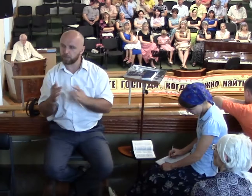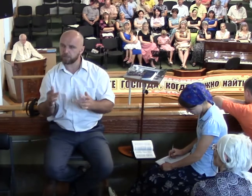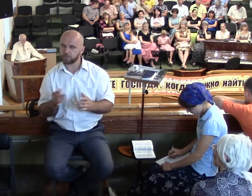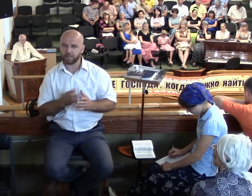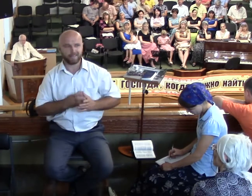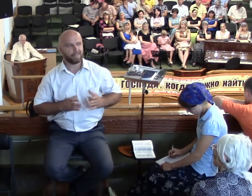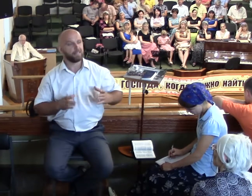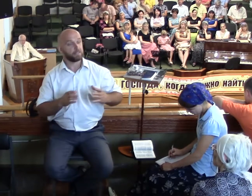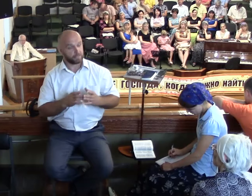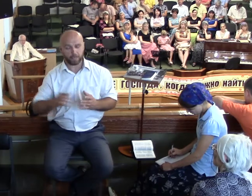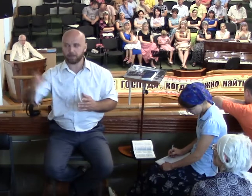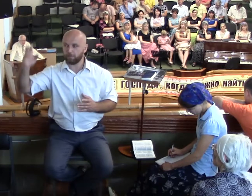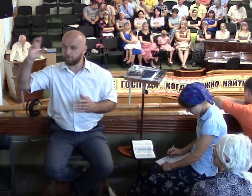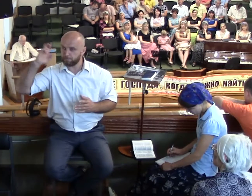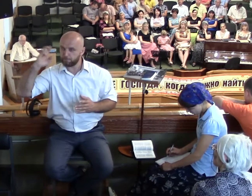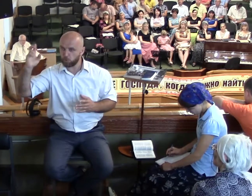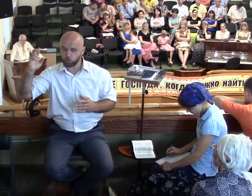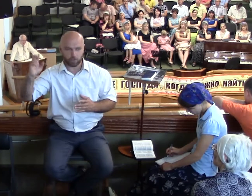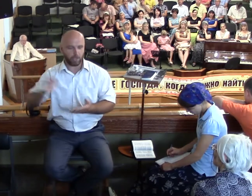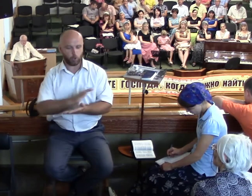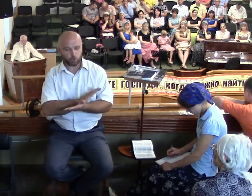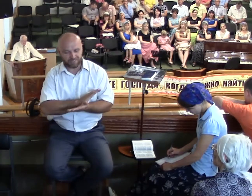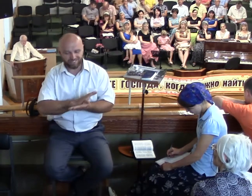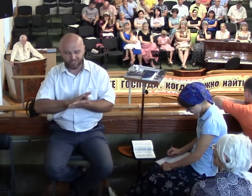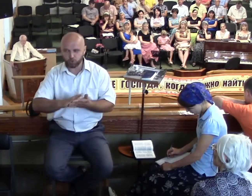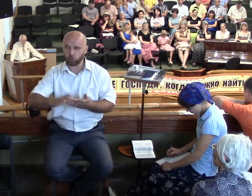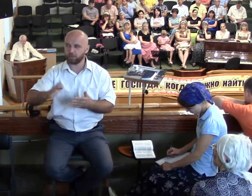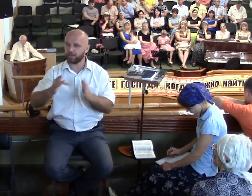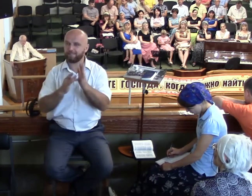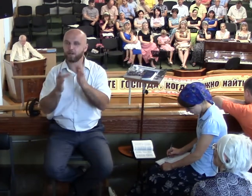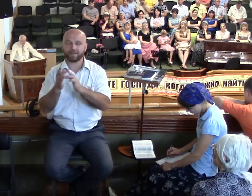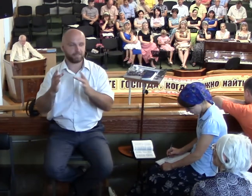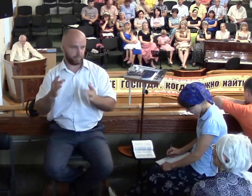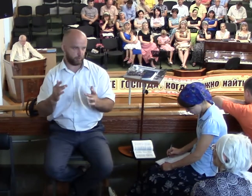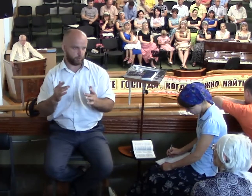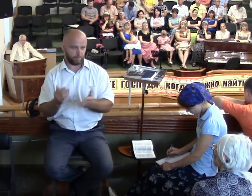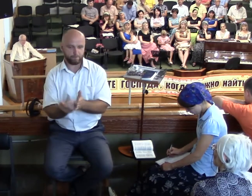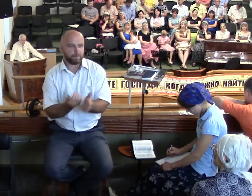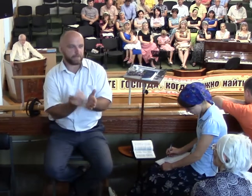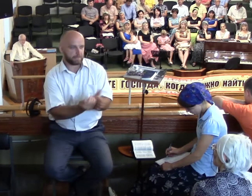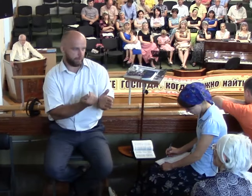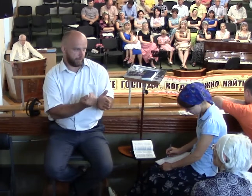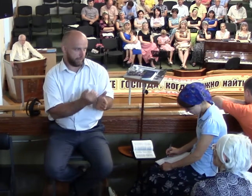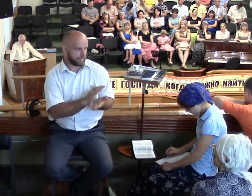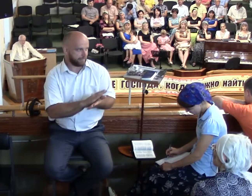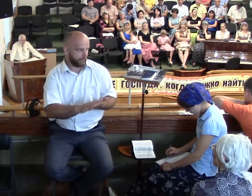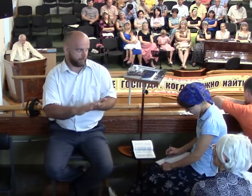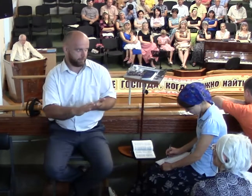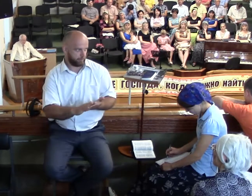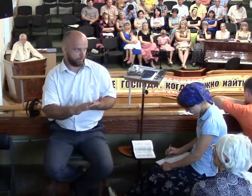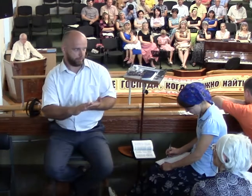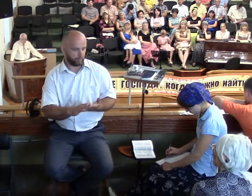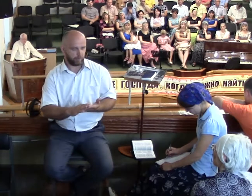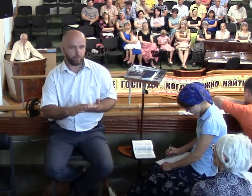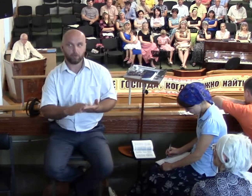Божией, находящейся в Коринфе, освященным во Христе Иисусе, призванным святым, со всеми